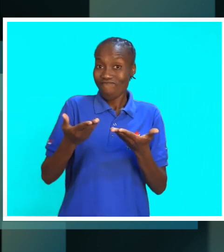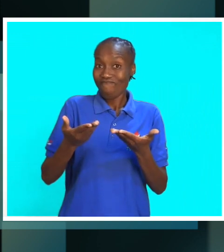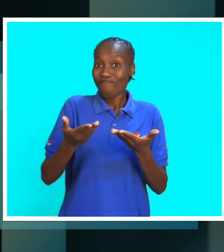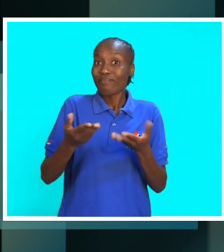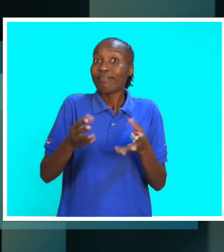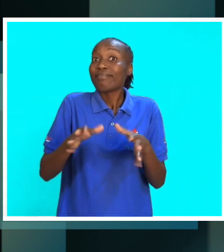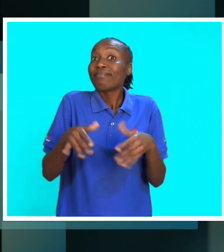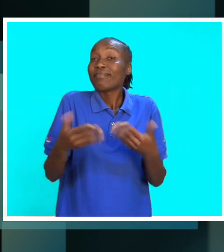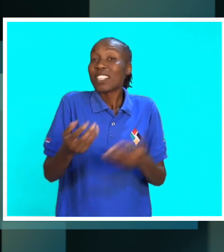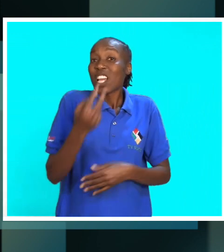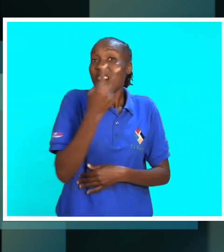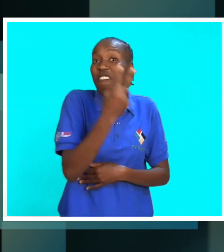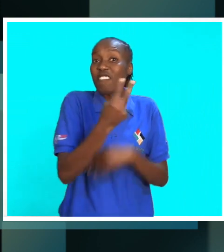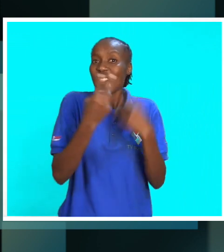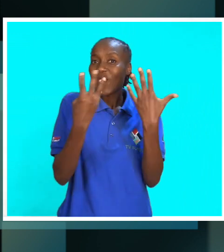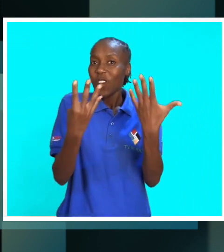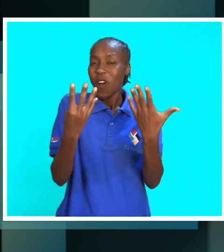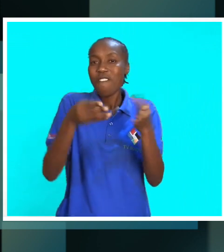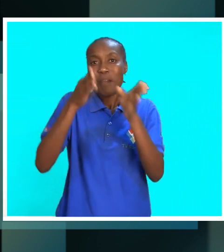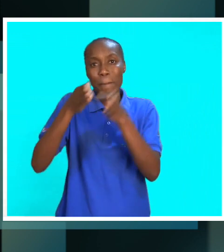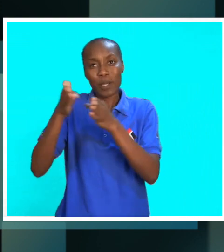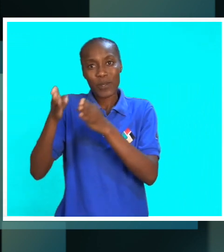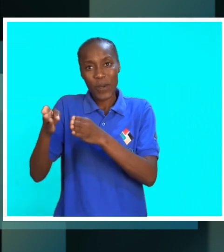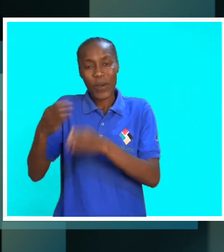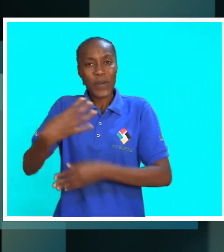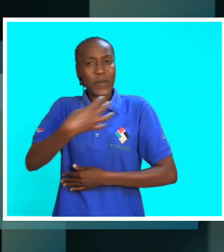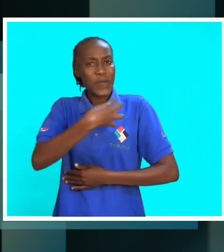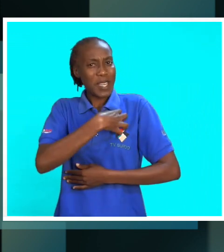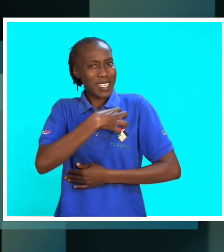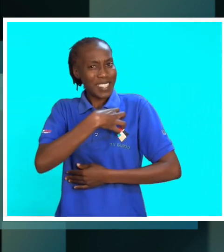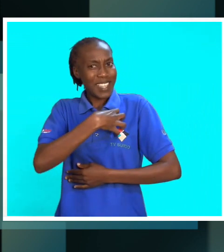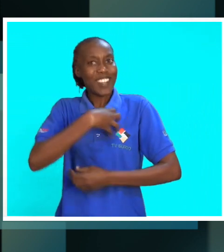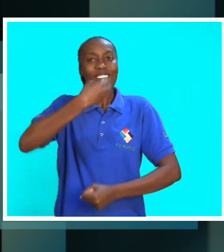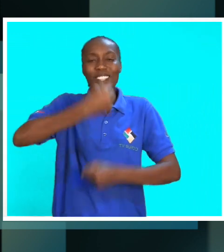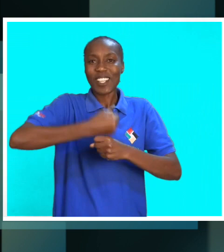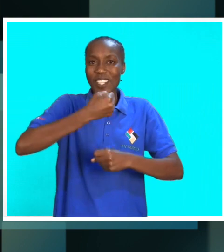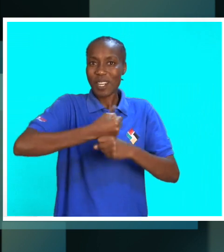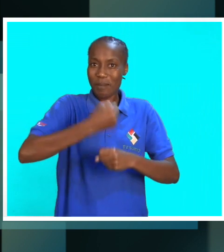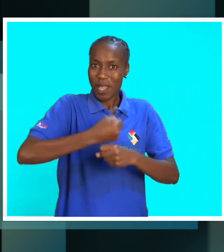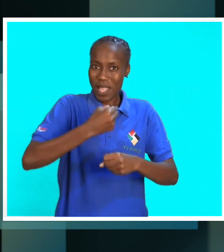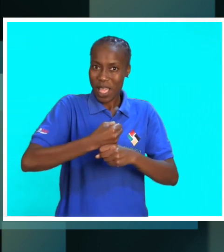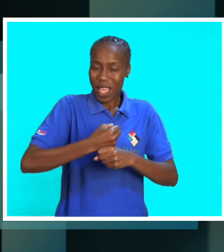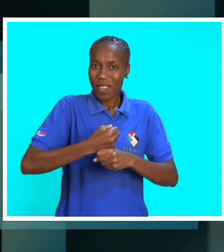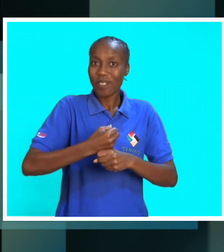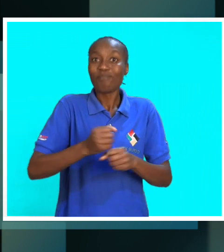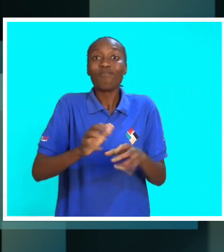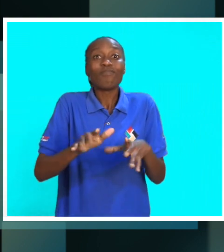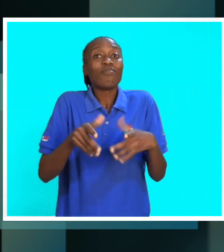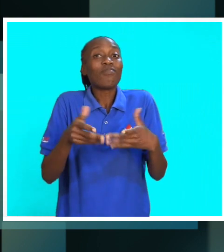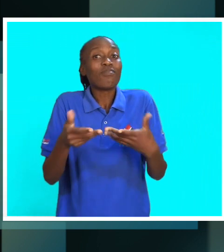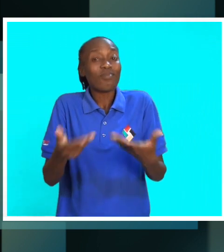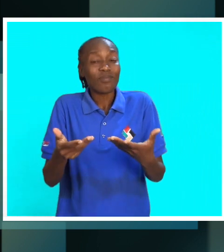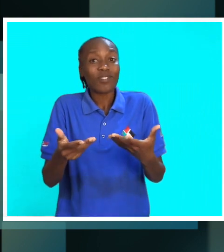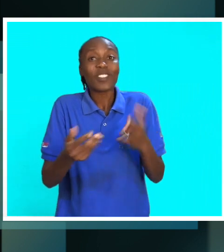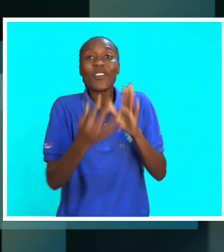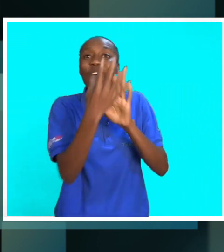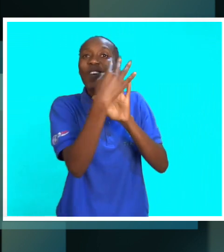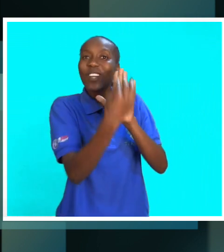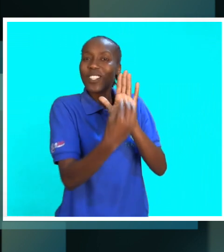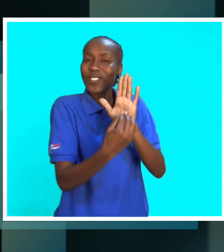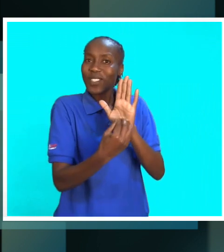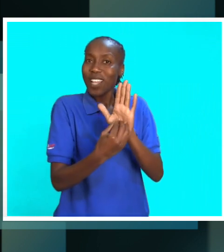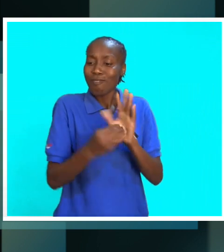esta certificação de 29 funcionários da Administração do Trabalho, Emprego e Segurança Social,